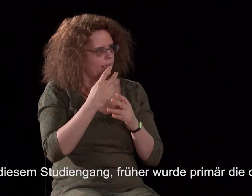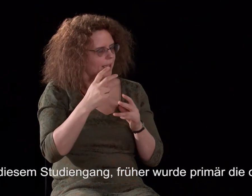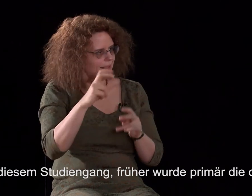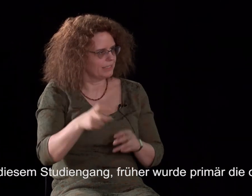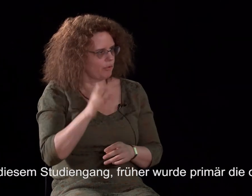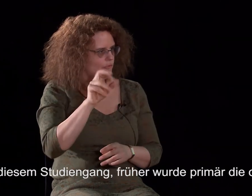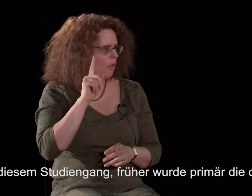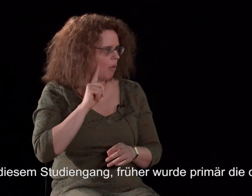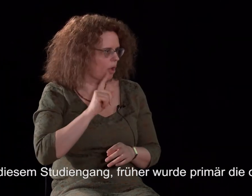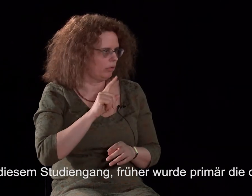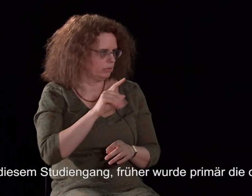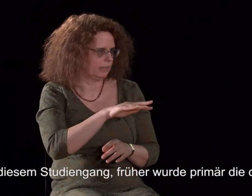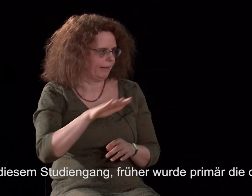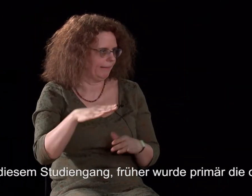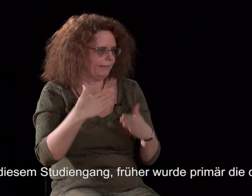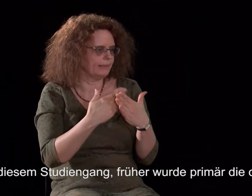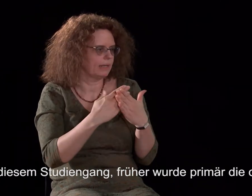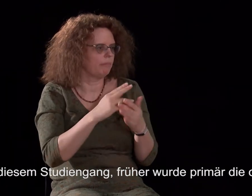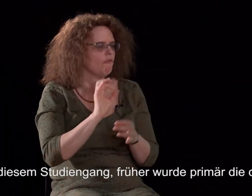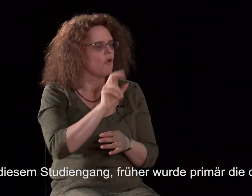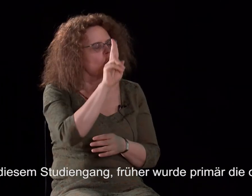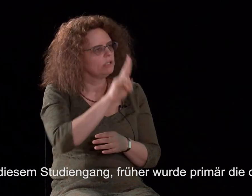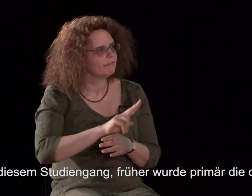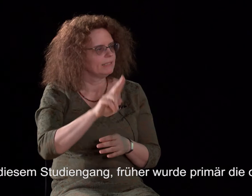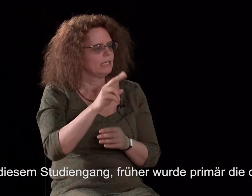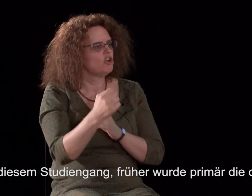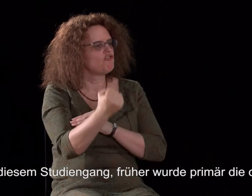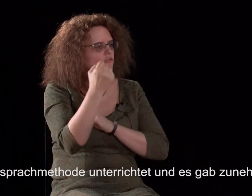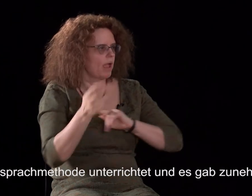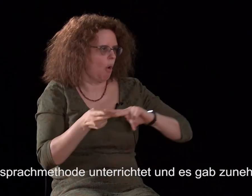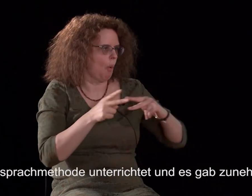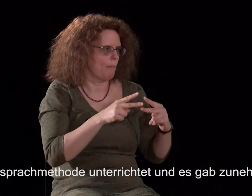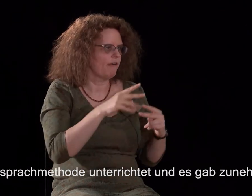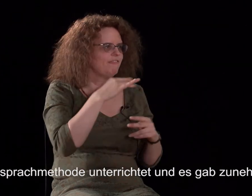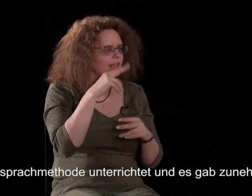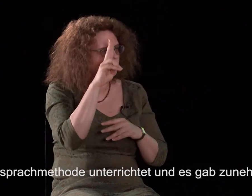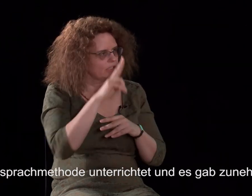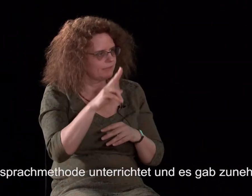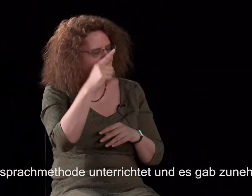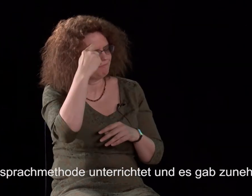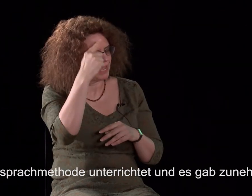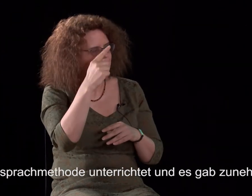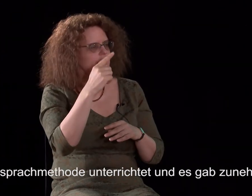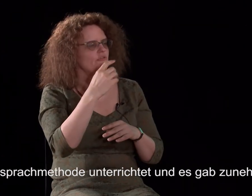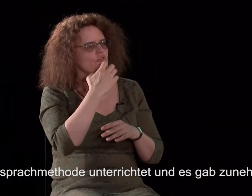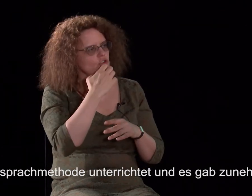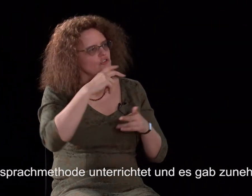diesem Studiengang. Früher wurde primär die orale Methode unterrichtet und es gab